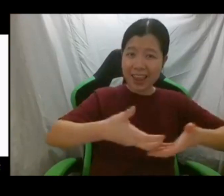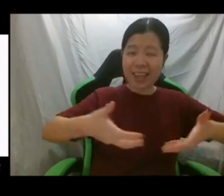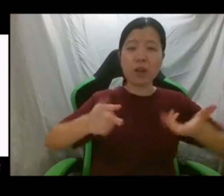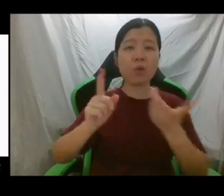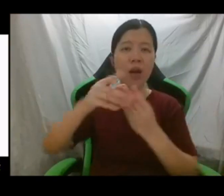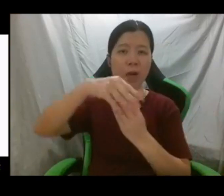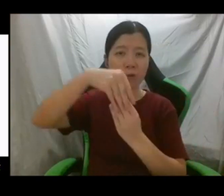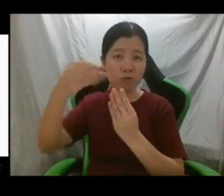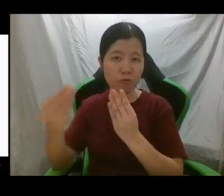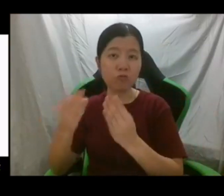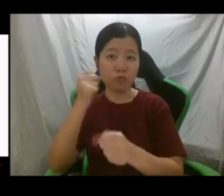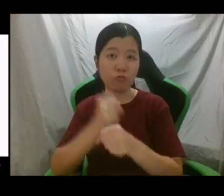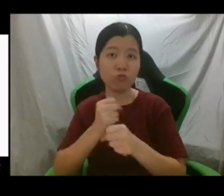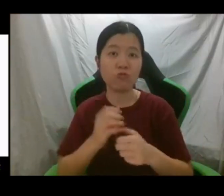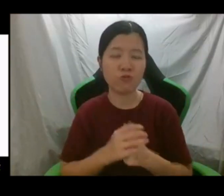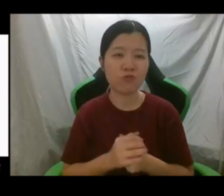織而成，